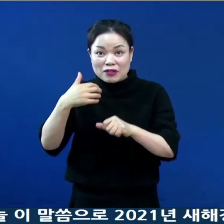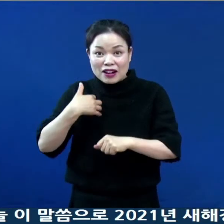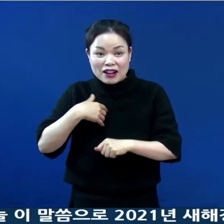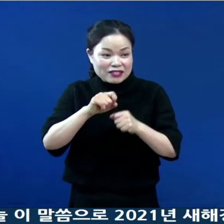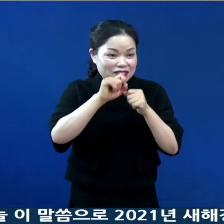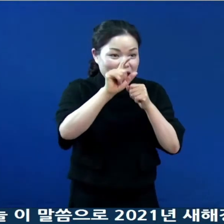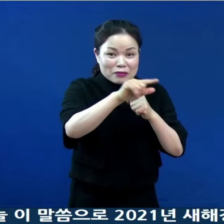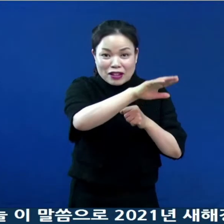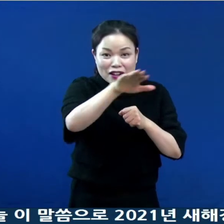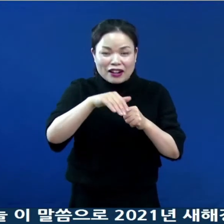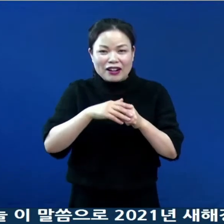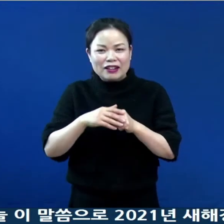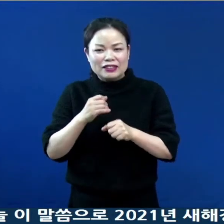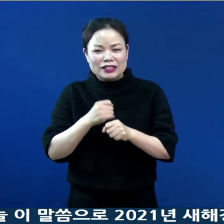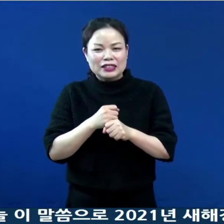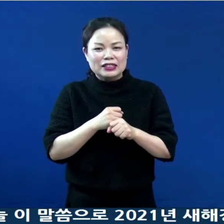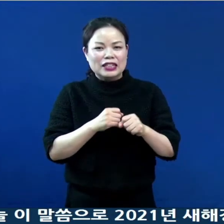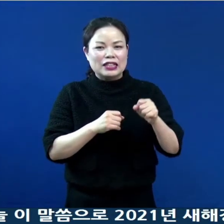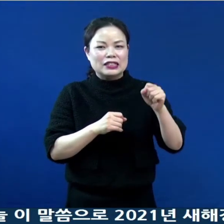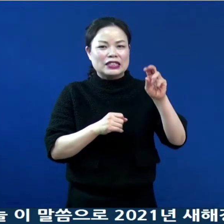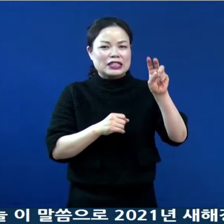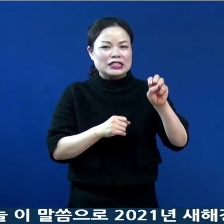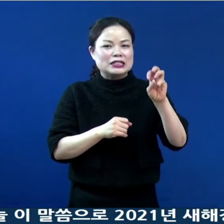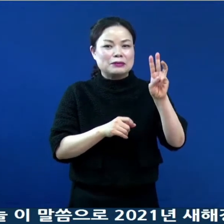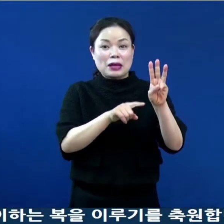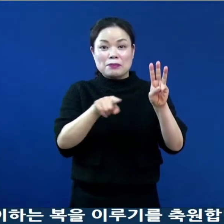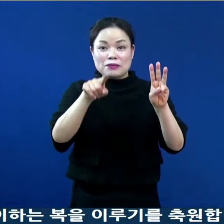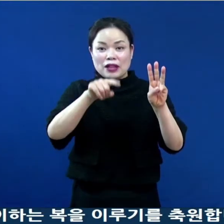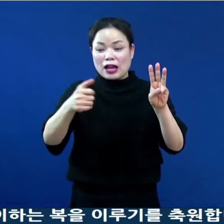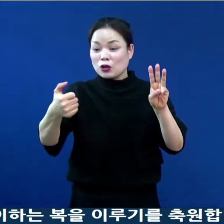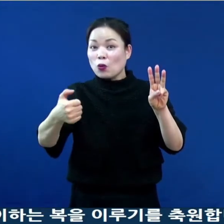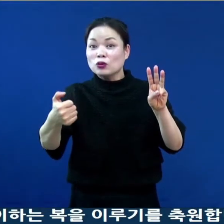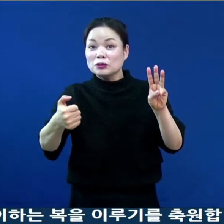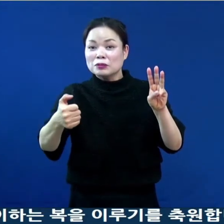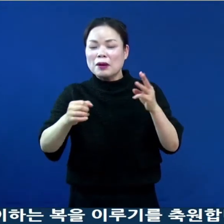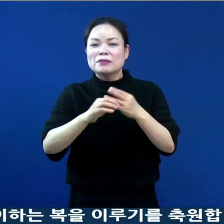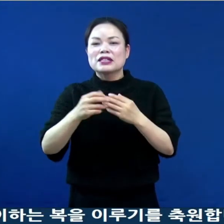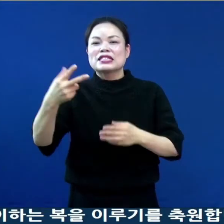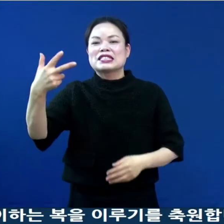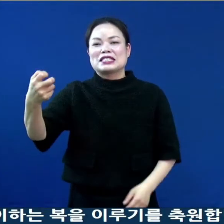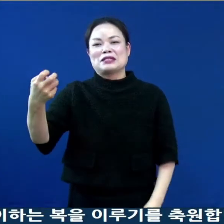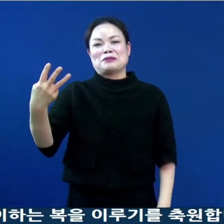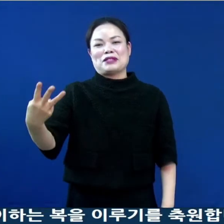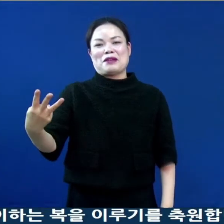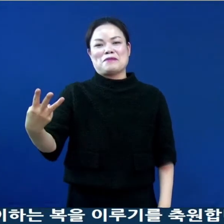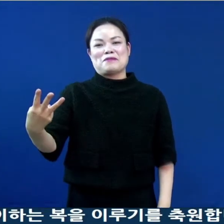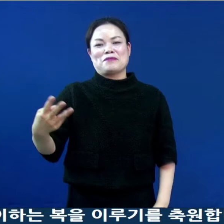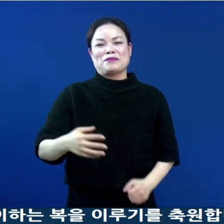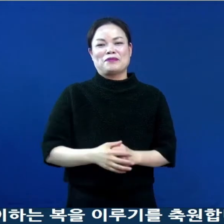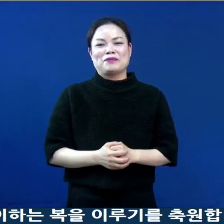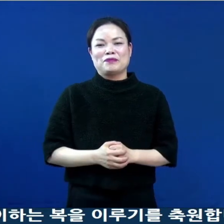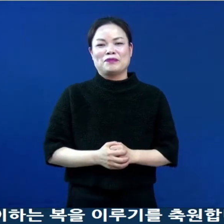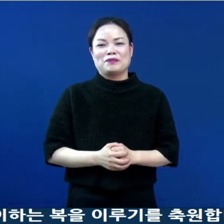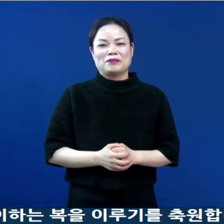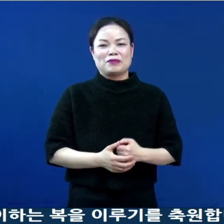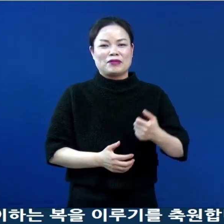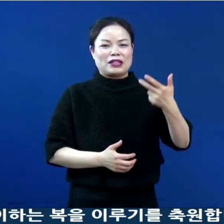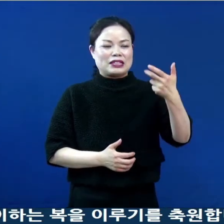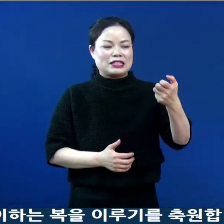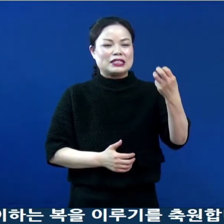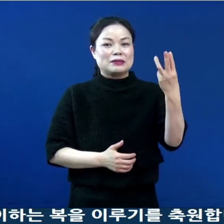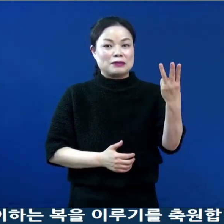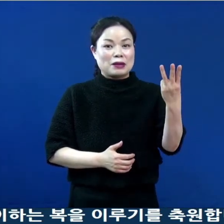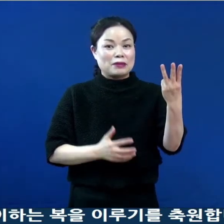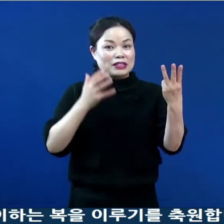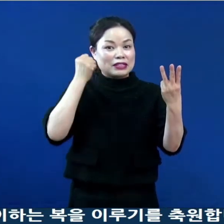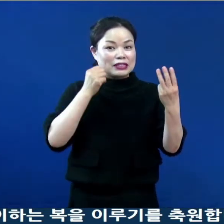때문에 연상법으로 23 더하기 50 그러면 73이 됩니다. 시편 23편을 기억하실